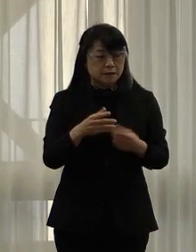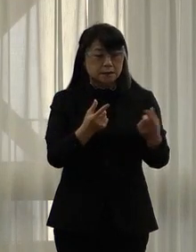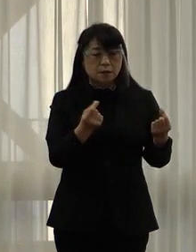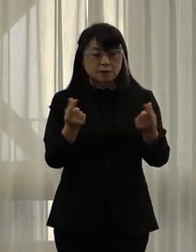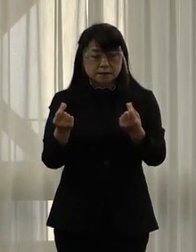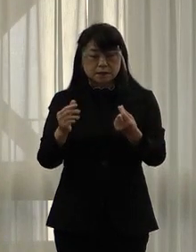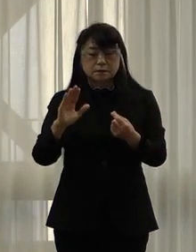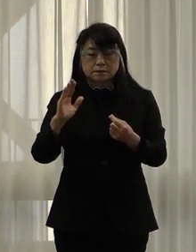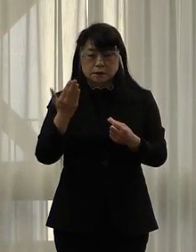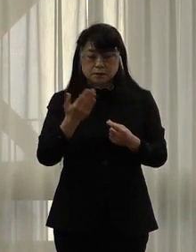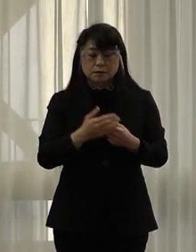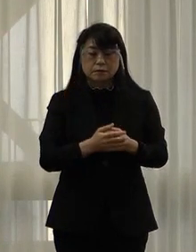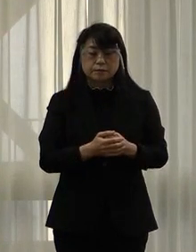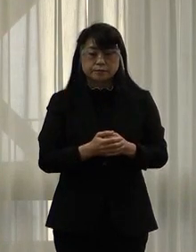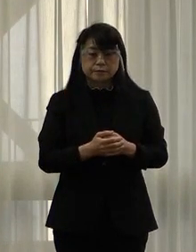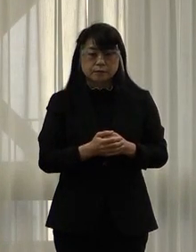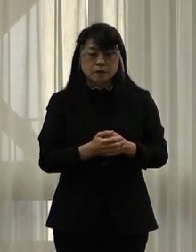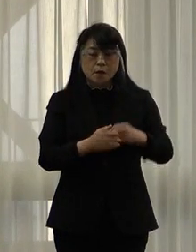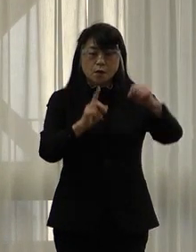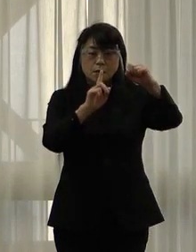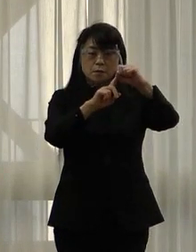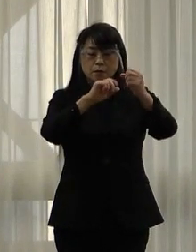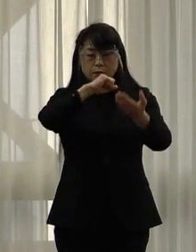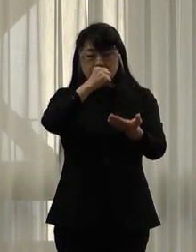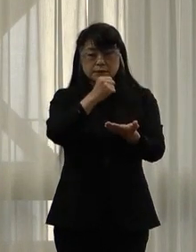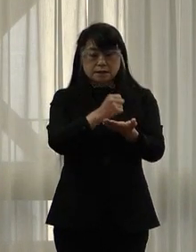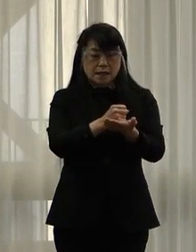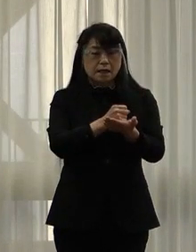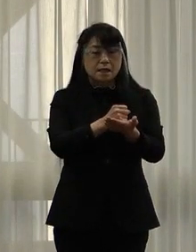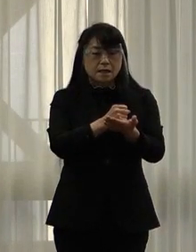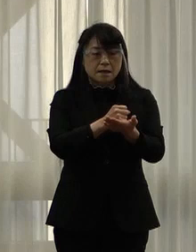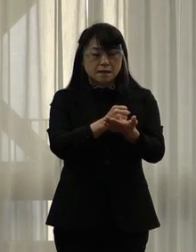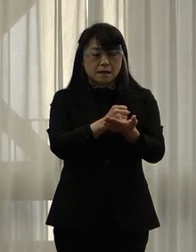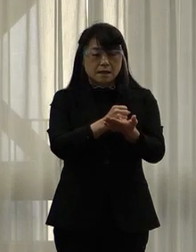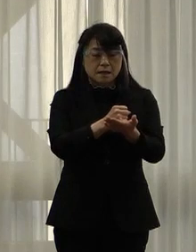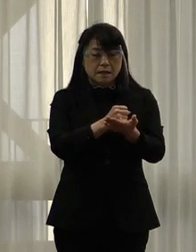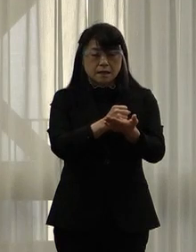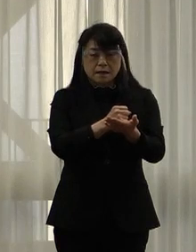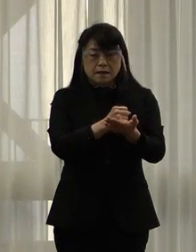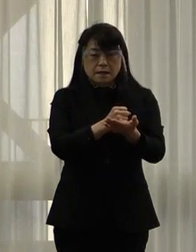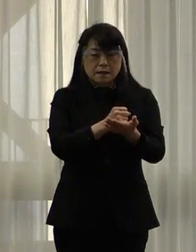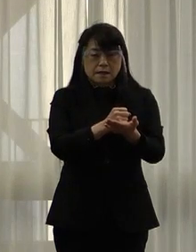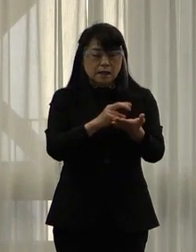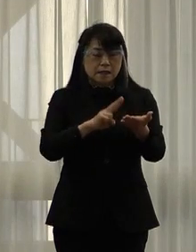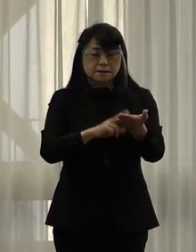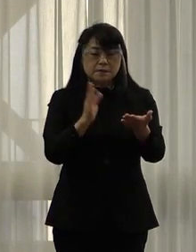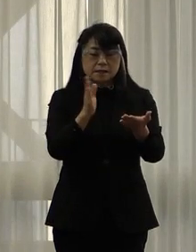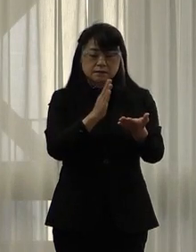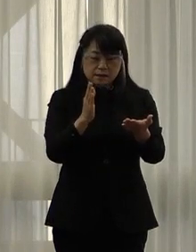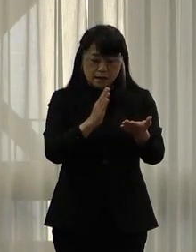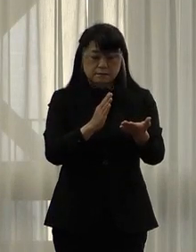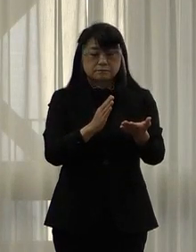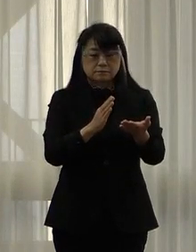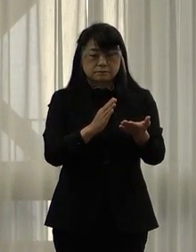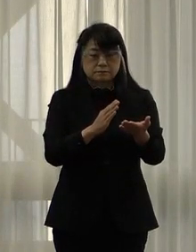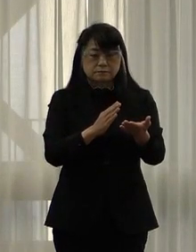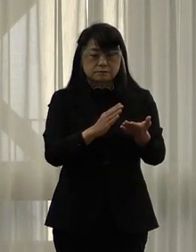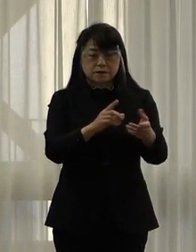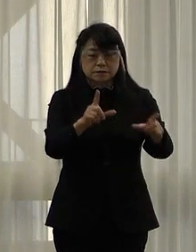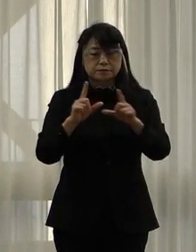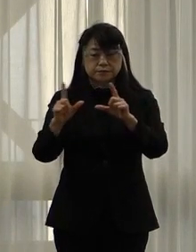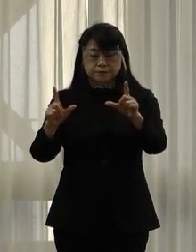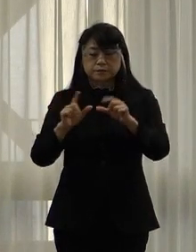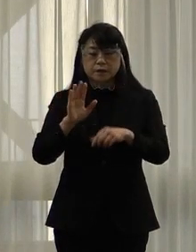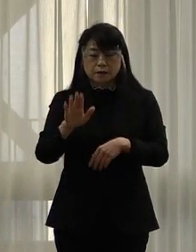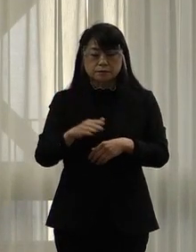ども、目標達成、が定められていないという声が実は一番聞かれました。指標というものもあ